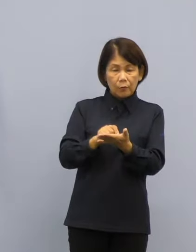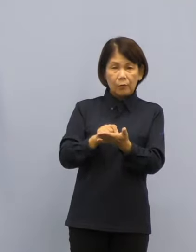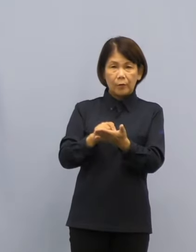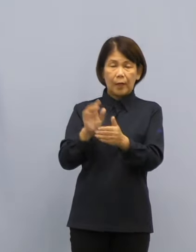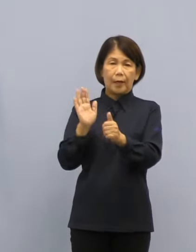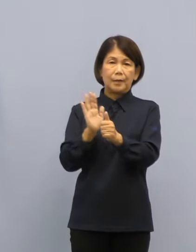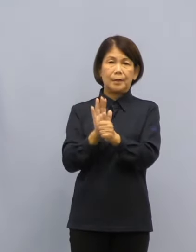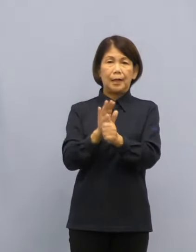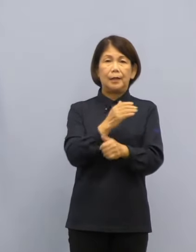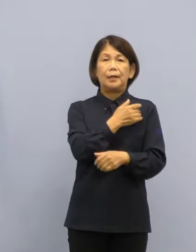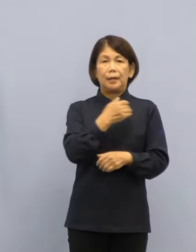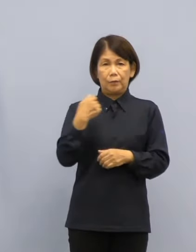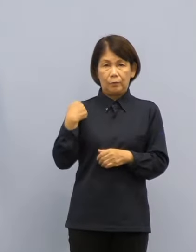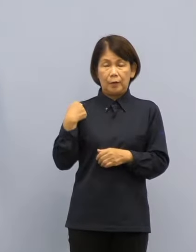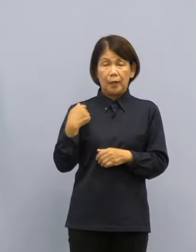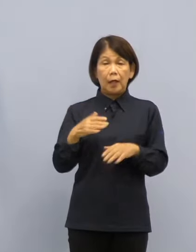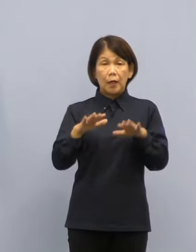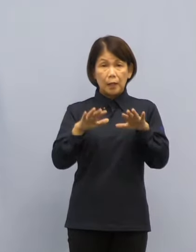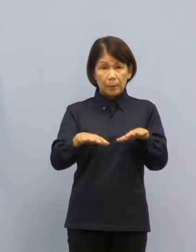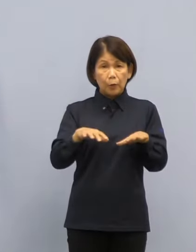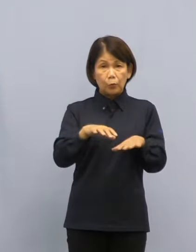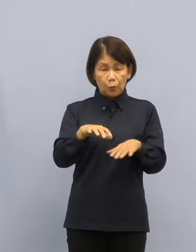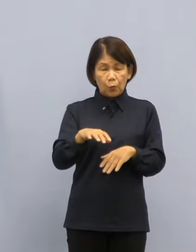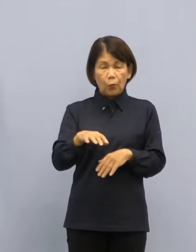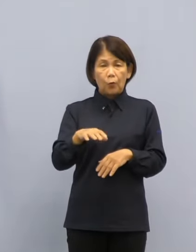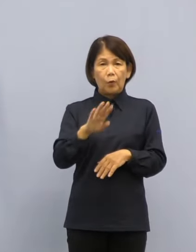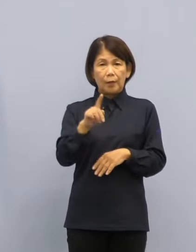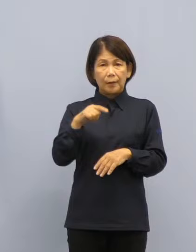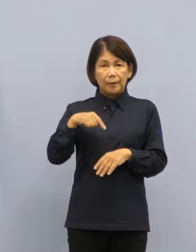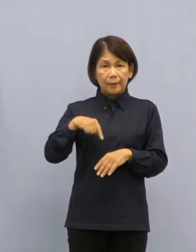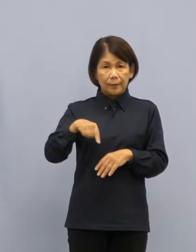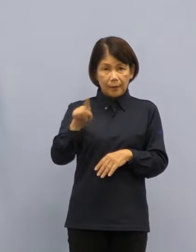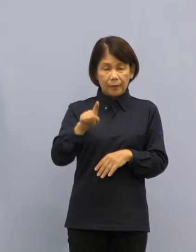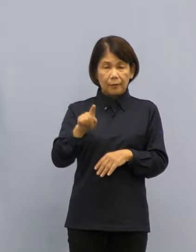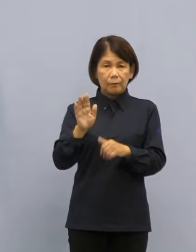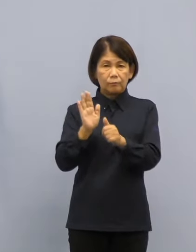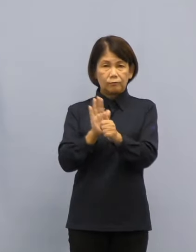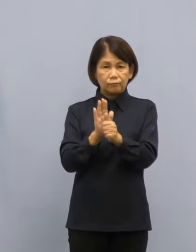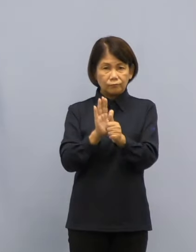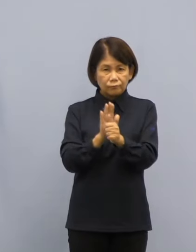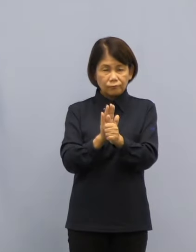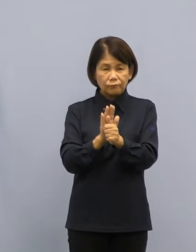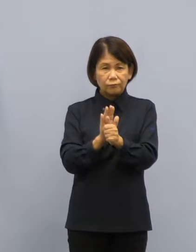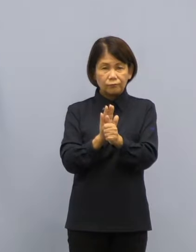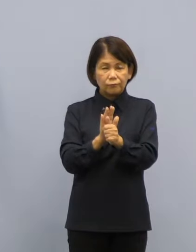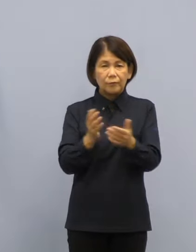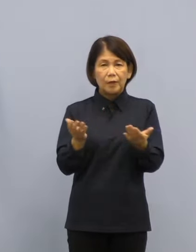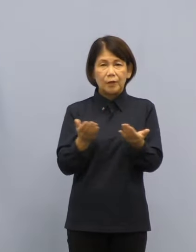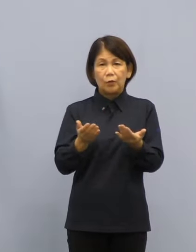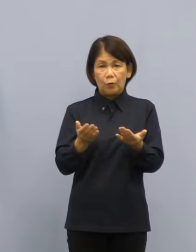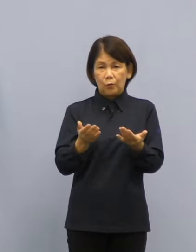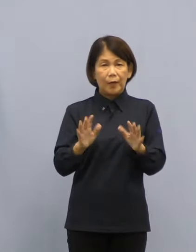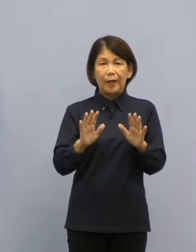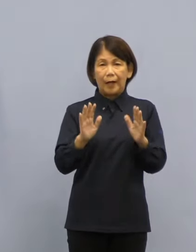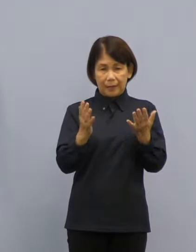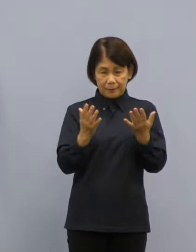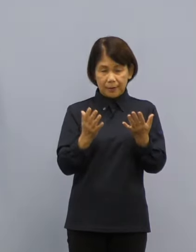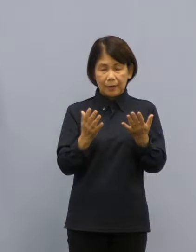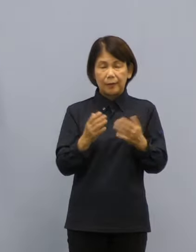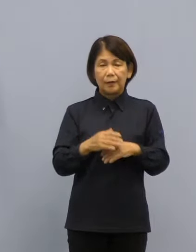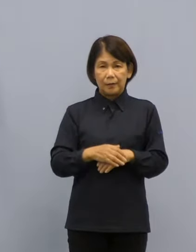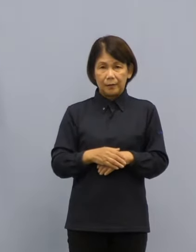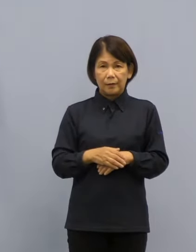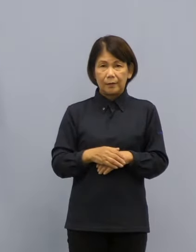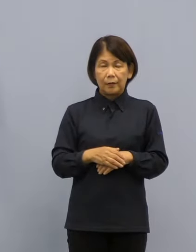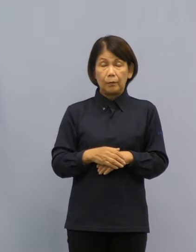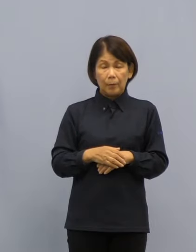ところ県として専用の事業というものは持ち合わせておりませんが、こういった事業の活用について希望のある事